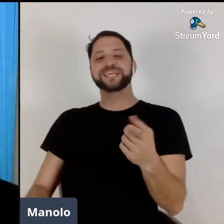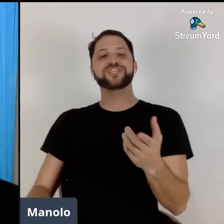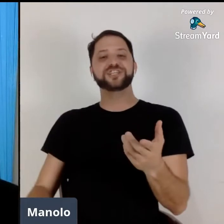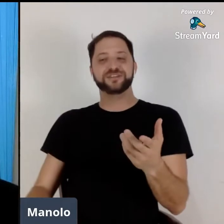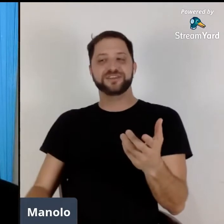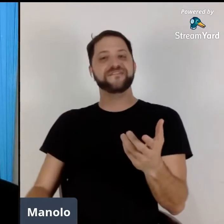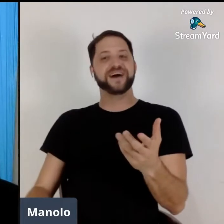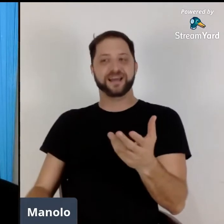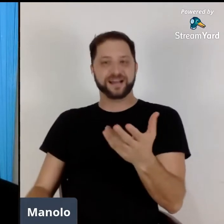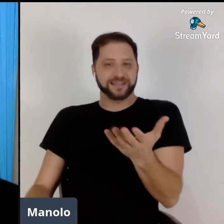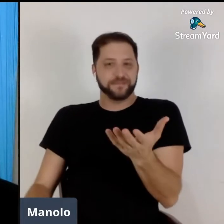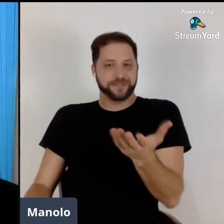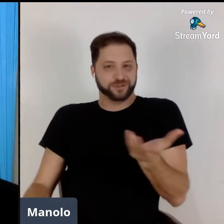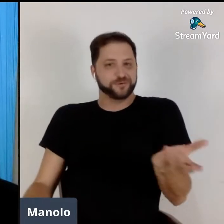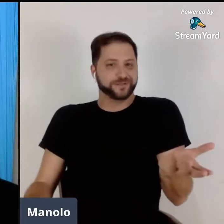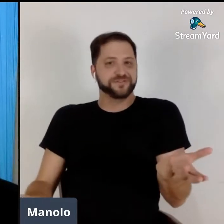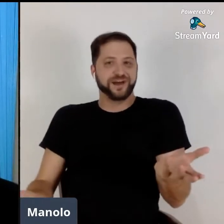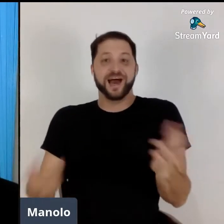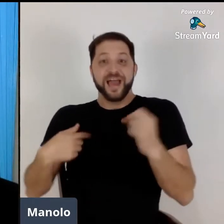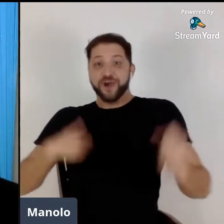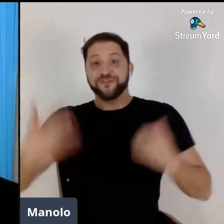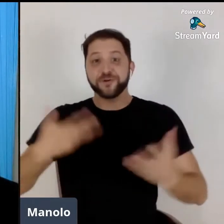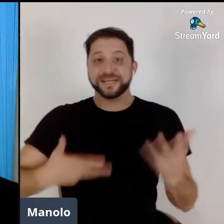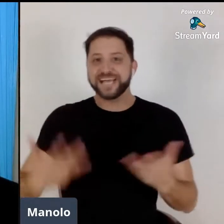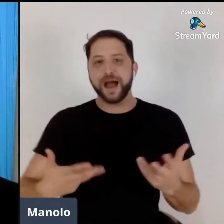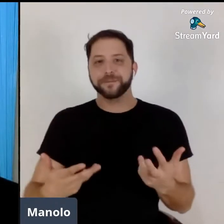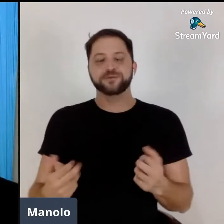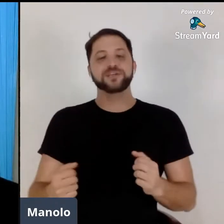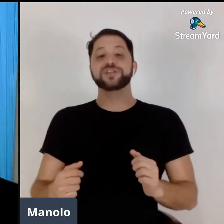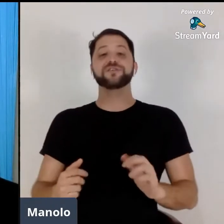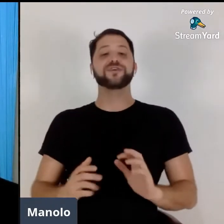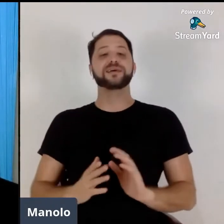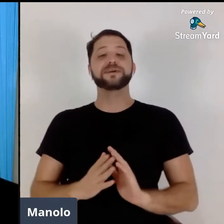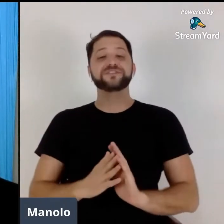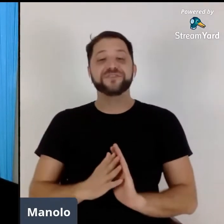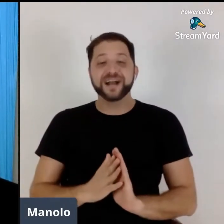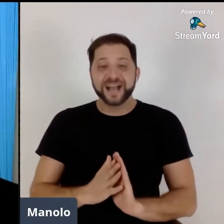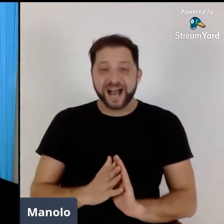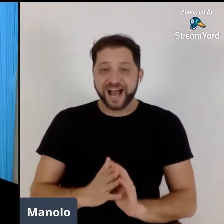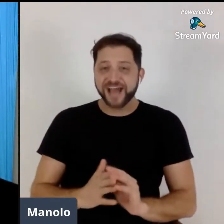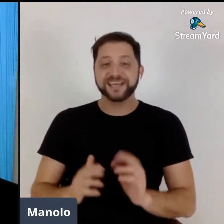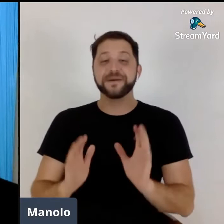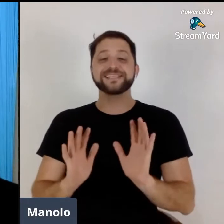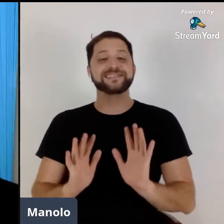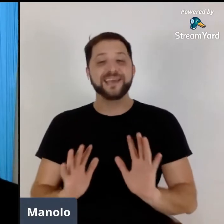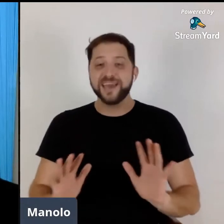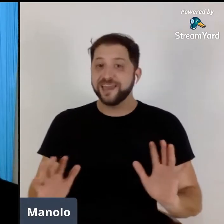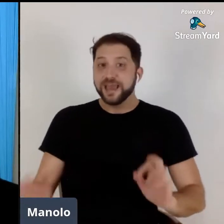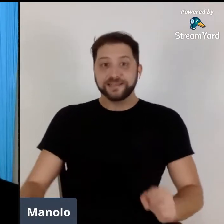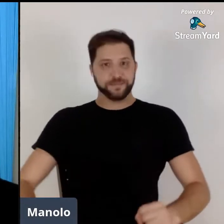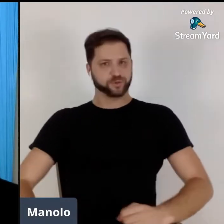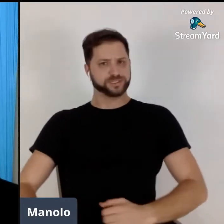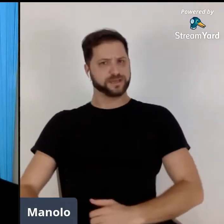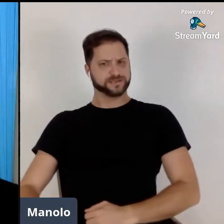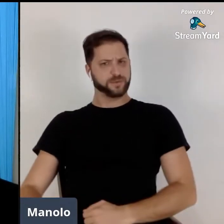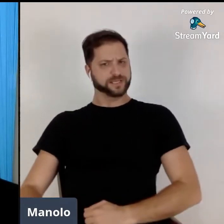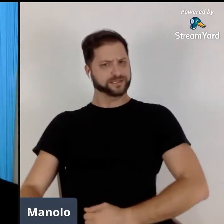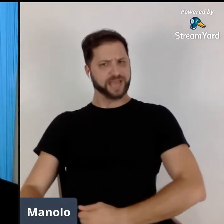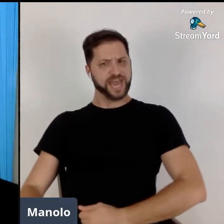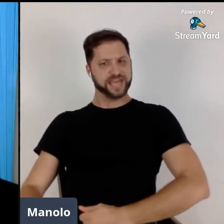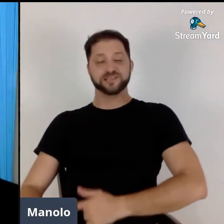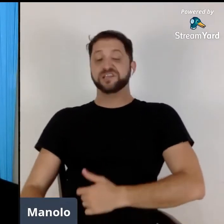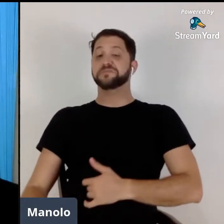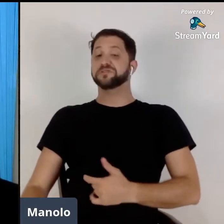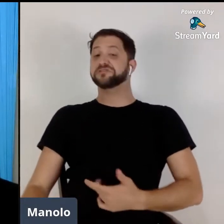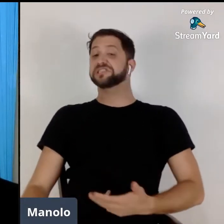assim como tem gente que fala, cada pessoa tem um jeito de falar. Eu falo mais rápido, tem gente que fala mais devagar, que é mais zen, tem pessoas que são